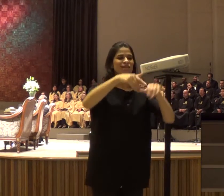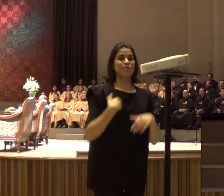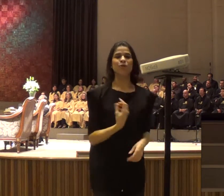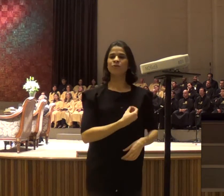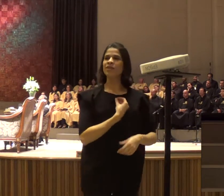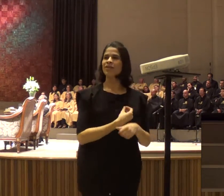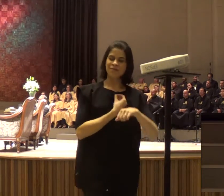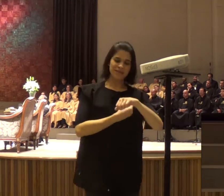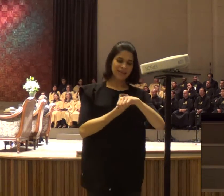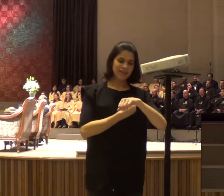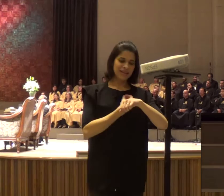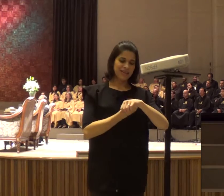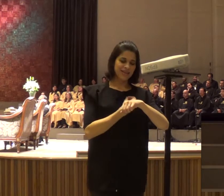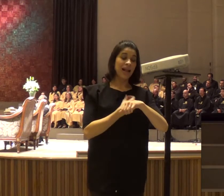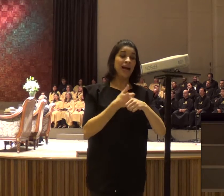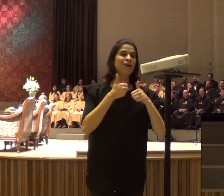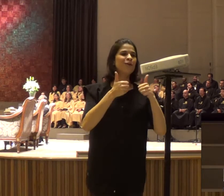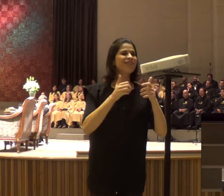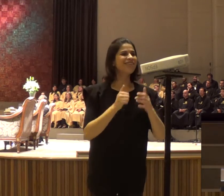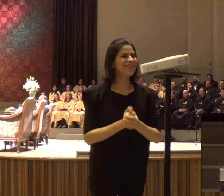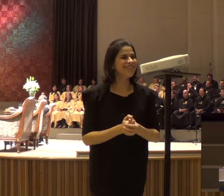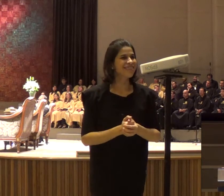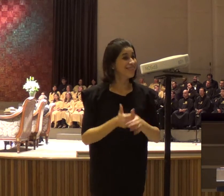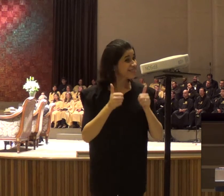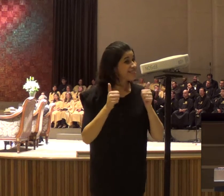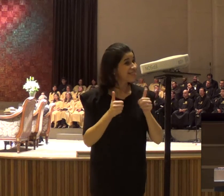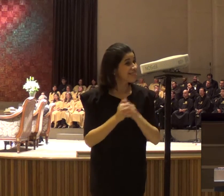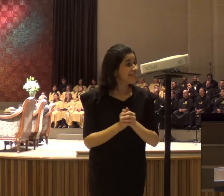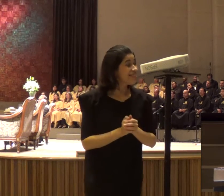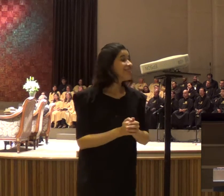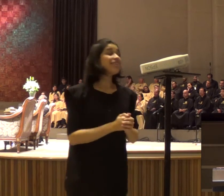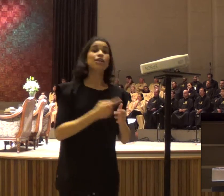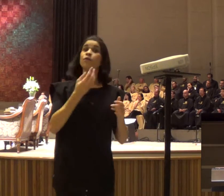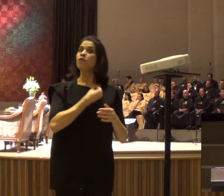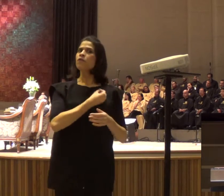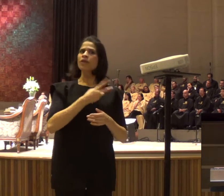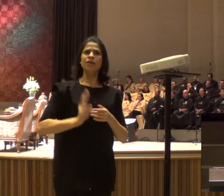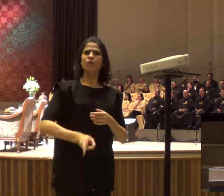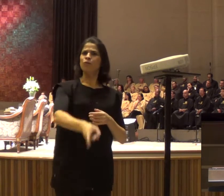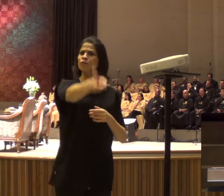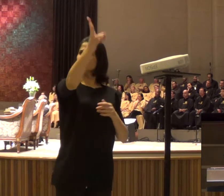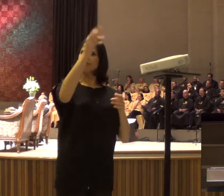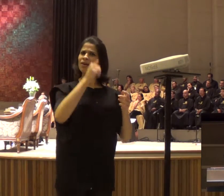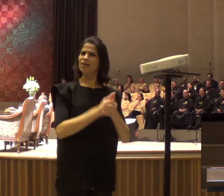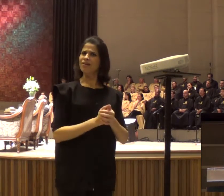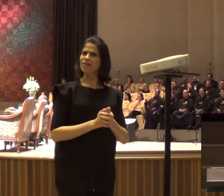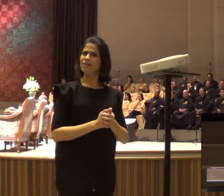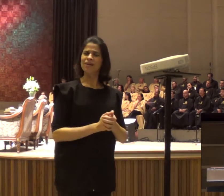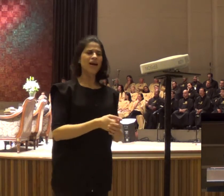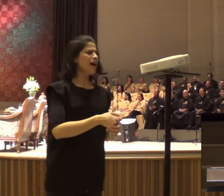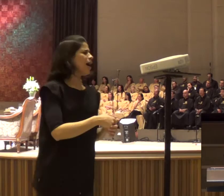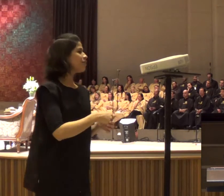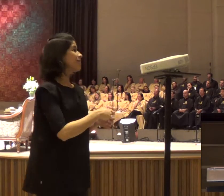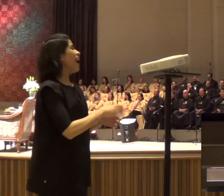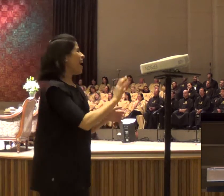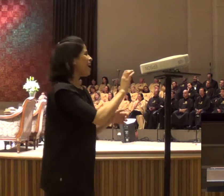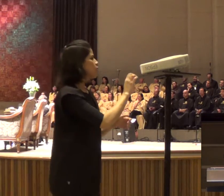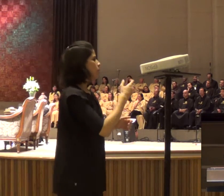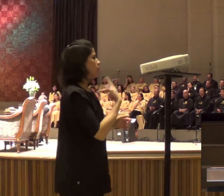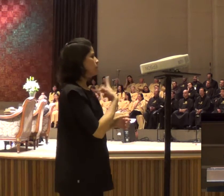falou assim, se fosse no tempo do Velho Testamento, tinha que botar você lá no estacionamento da igreja, e apedrejar até morrer, porque eu não morri em